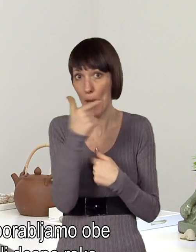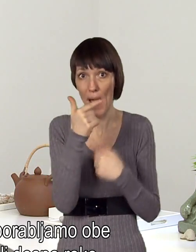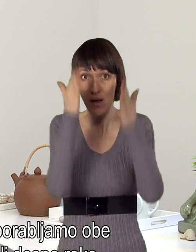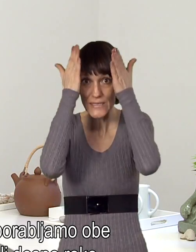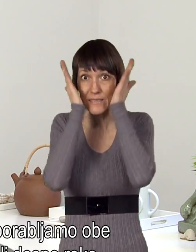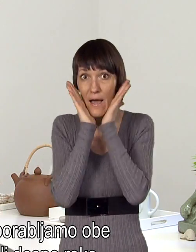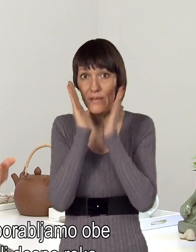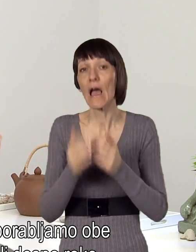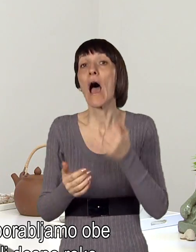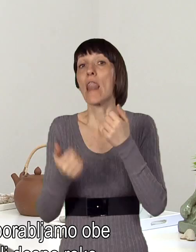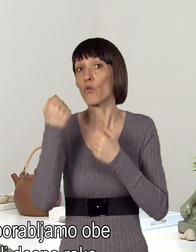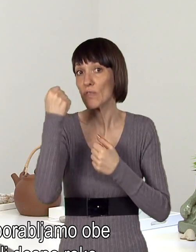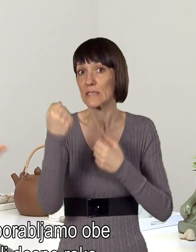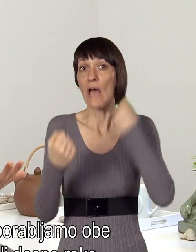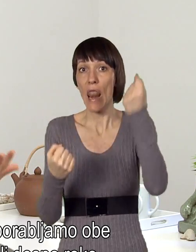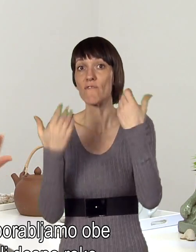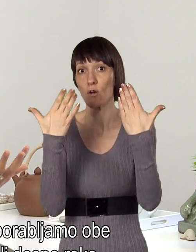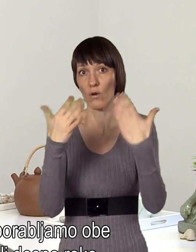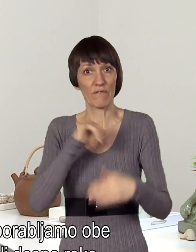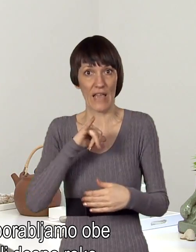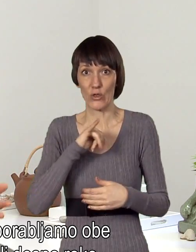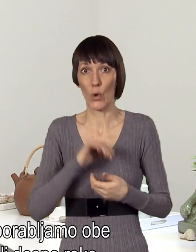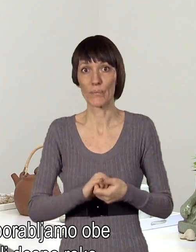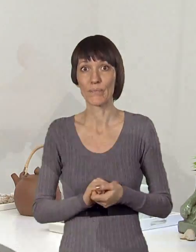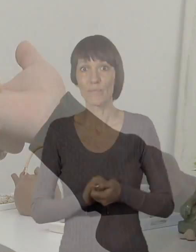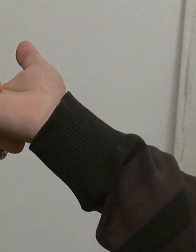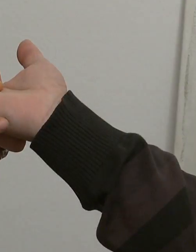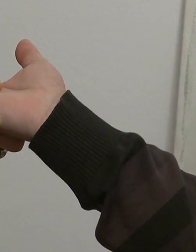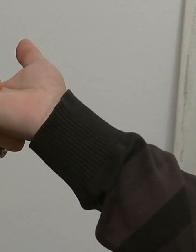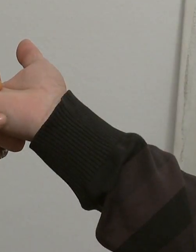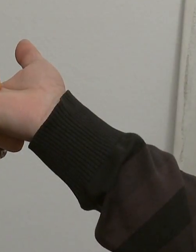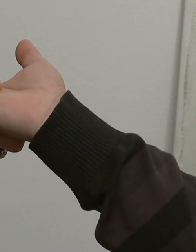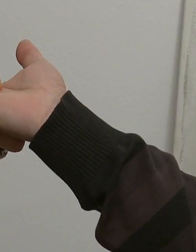obraza, lahko uporabljamo levo ali desno roko.